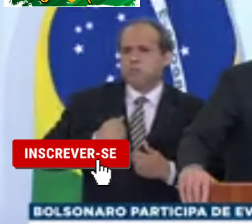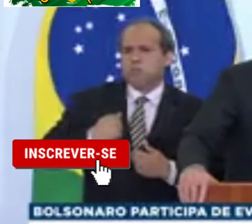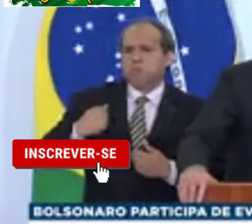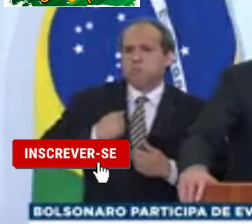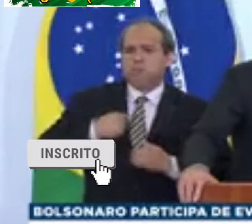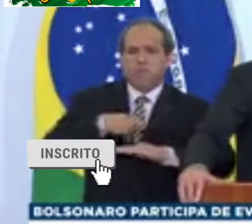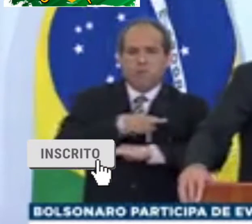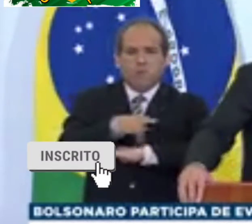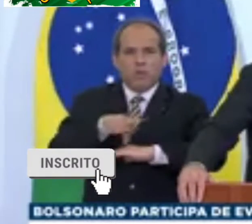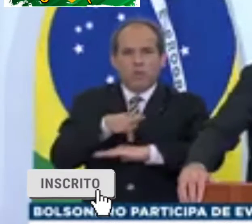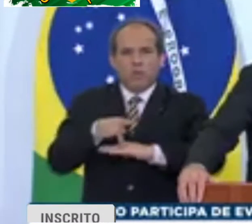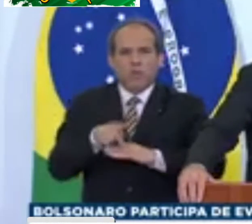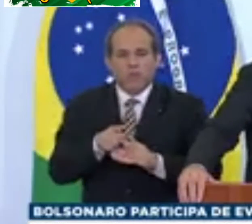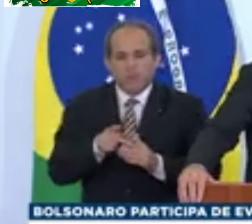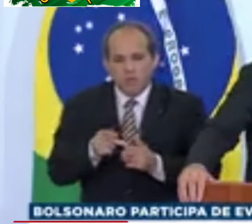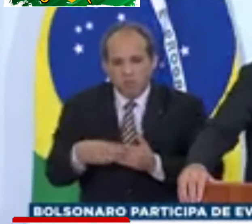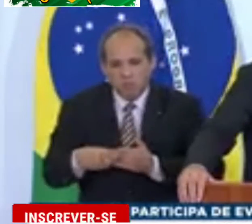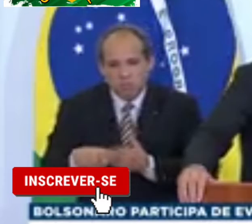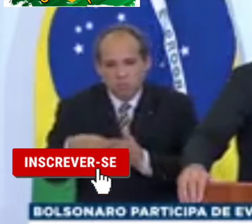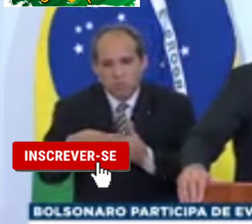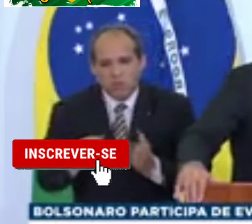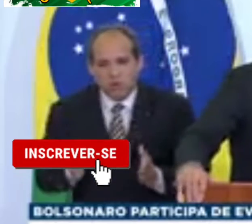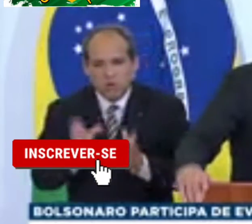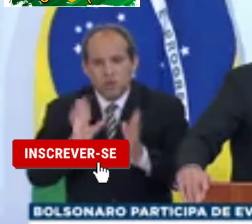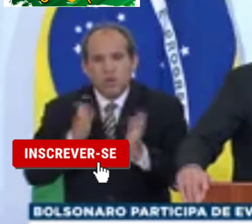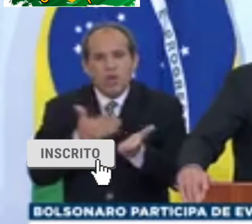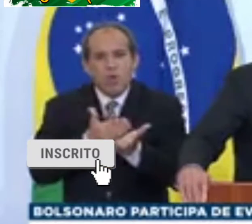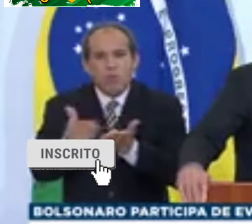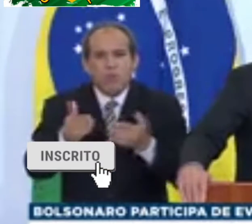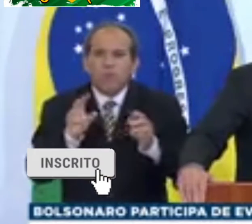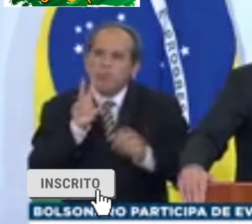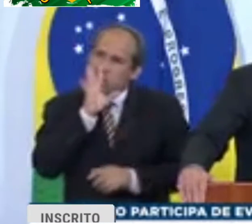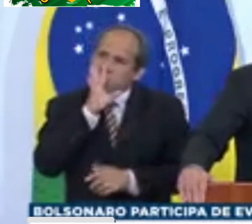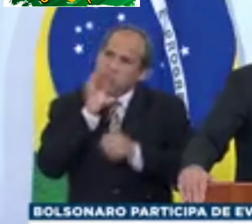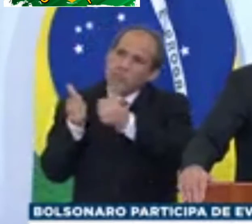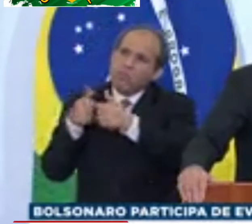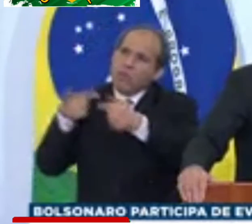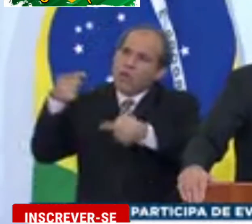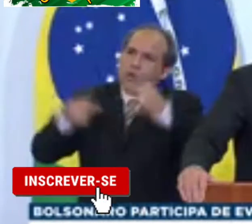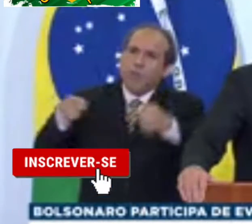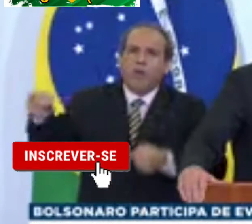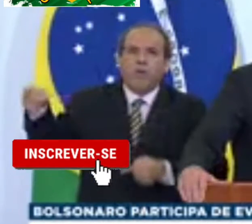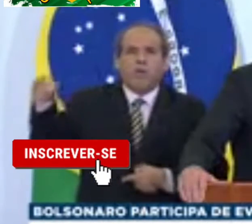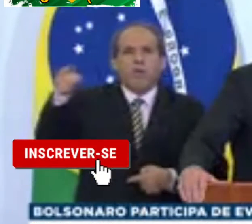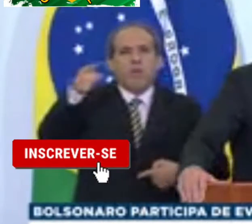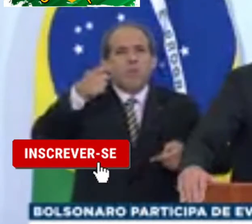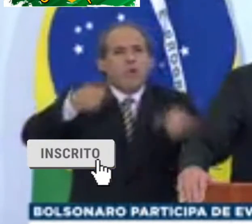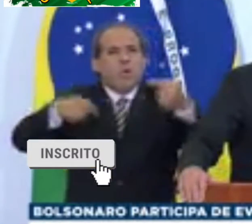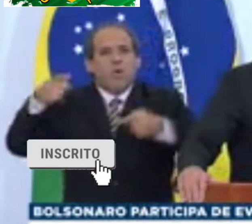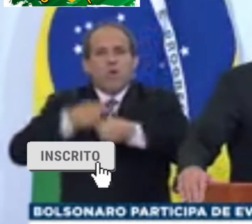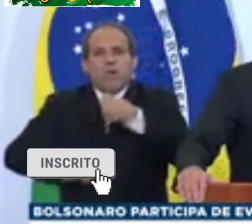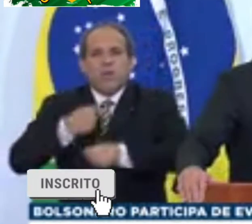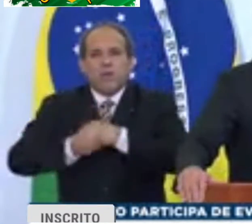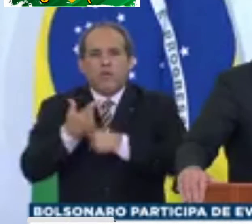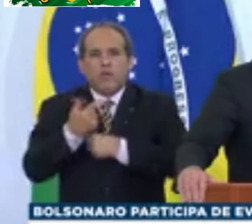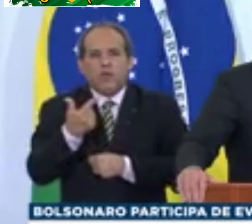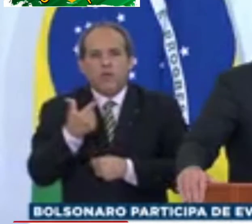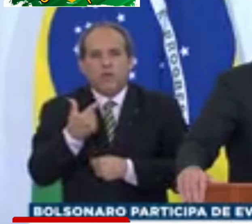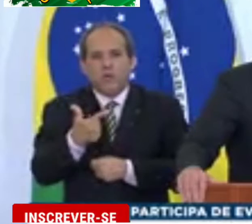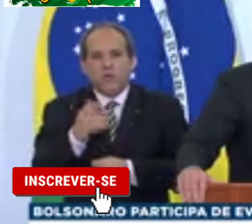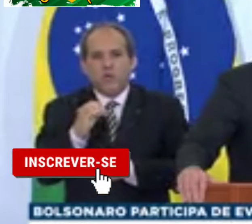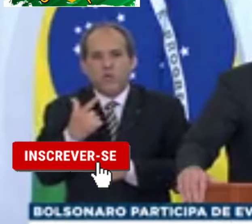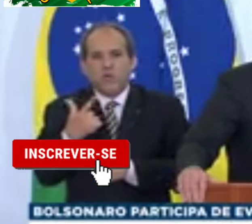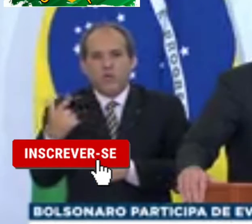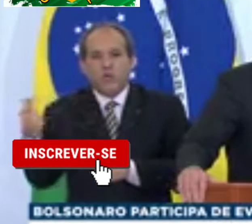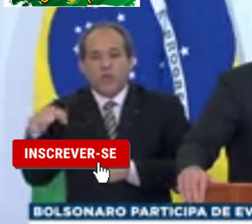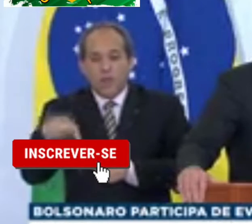Estamos acompanhando já os debates antecipados para 22. Eu sou melhor? Não. Aqui mesmo tem